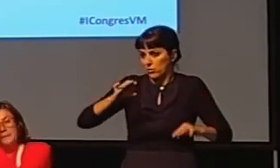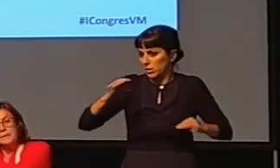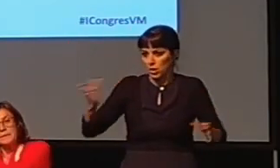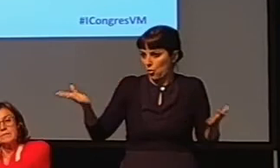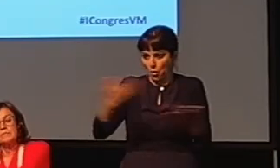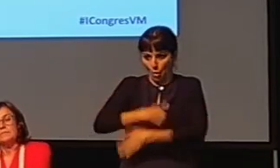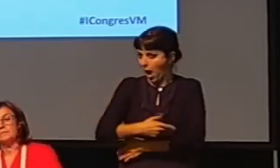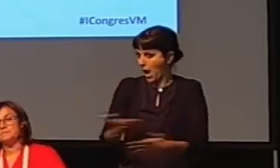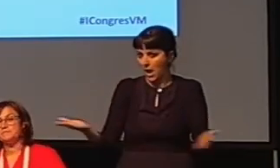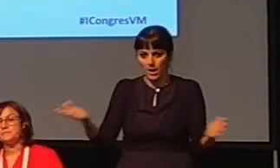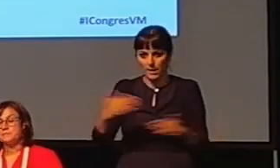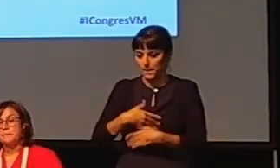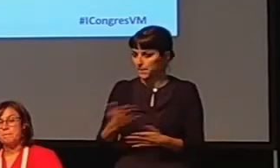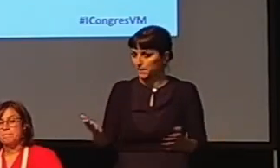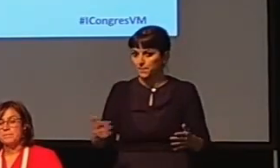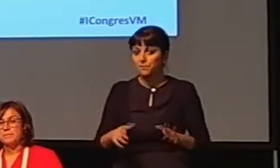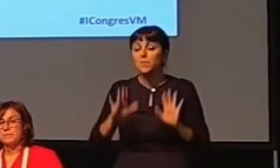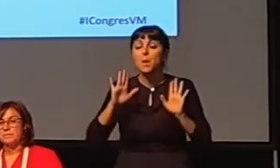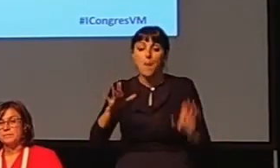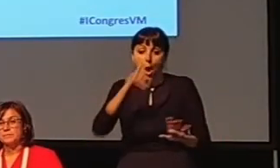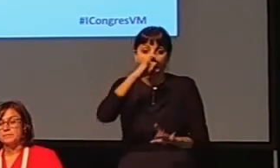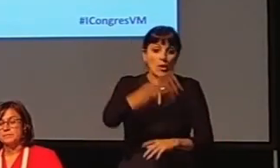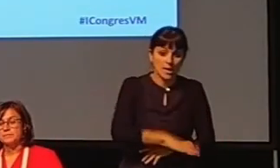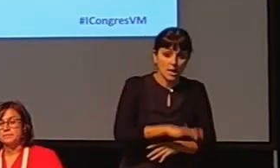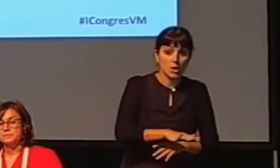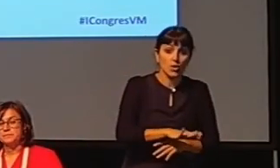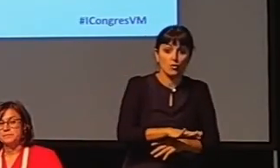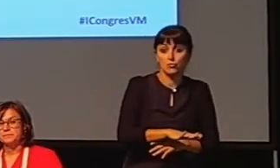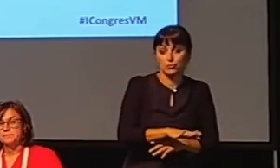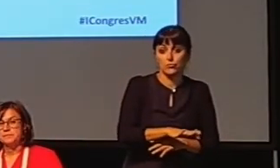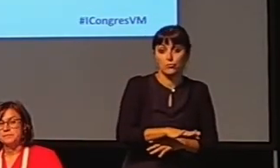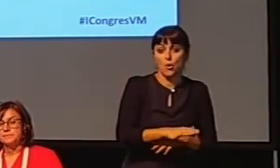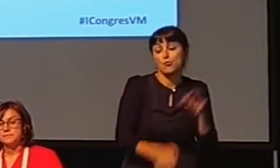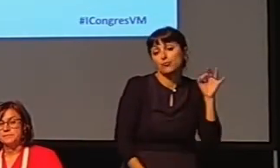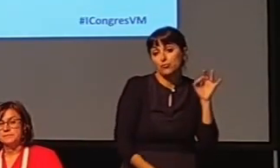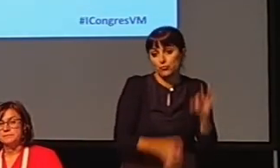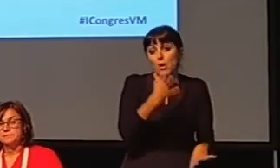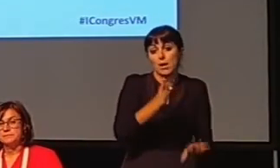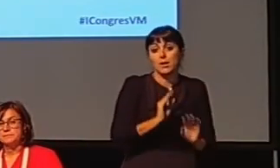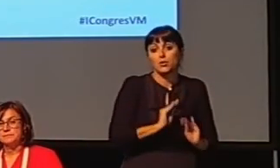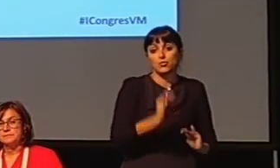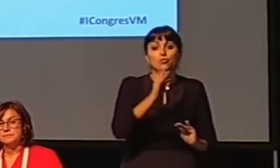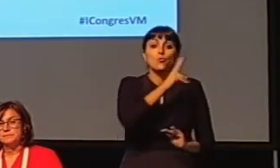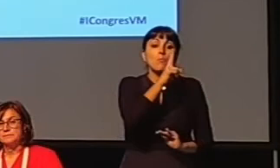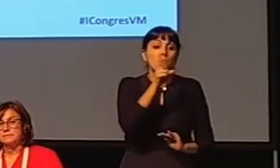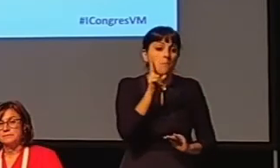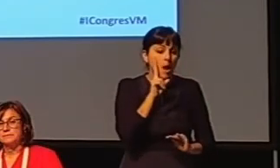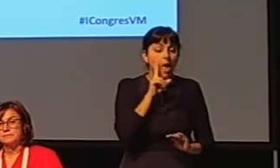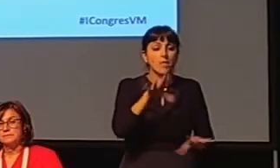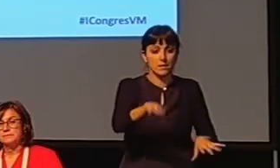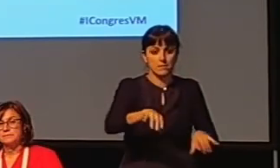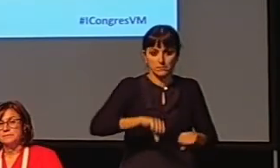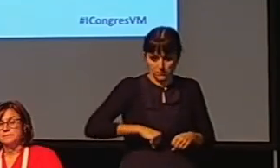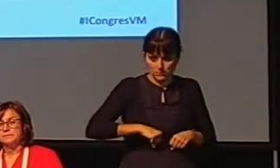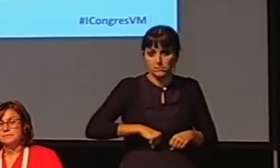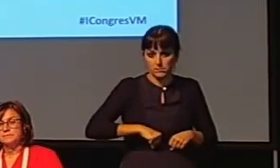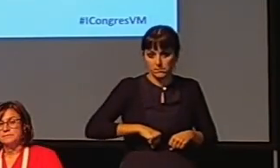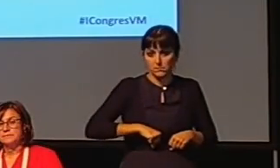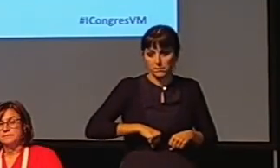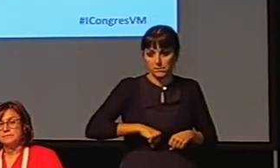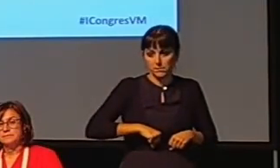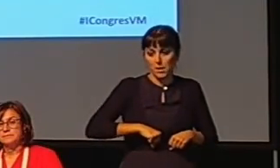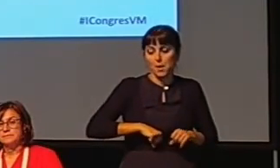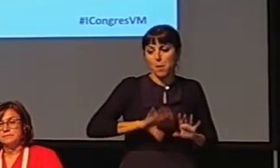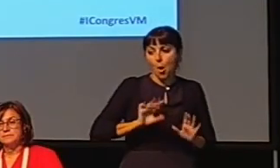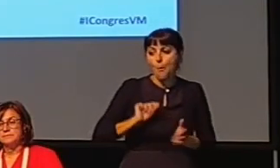Y los niños que, por suerte, sus madres han tenido, bueno, pues mucha suerte en tenerlos en un punto de encuentro para que vayan a ver a